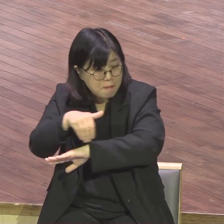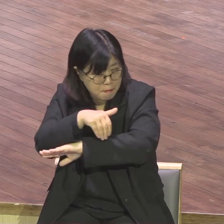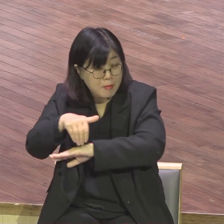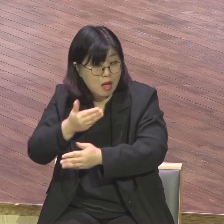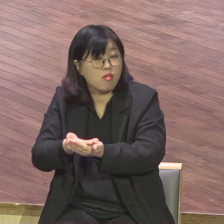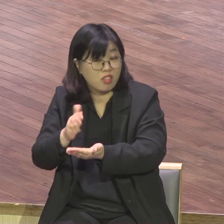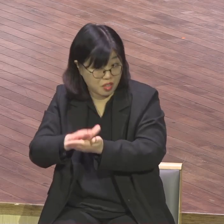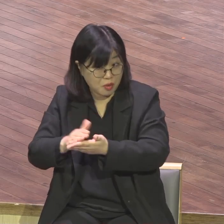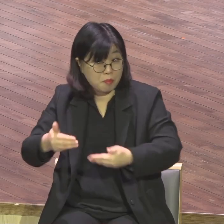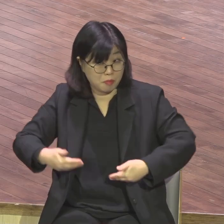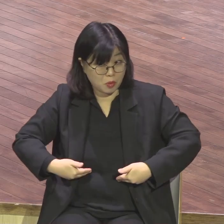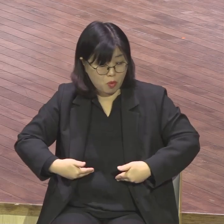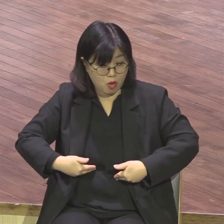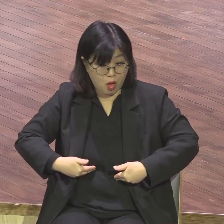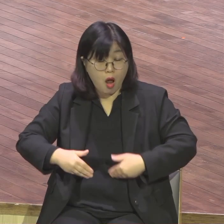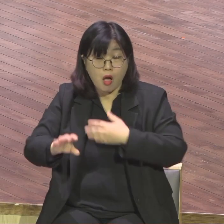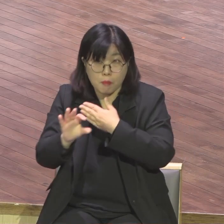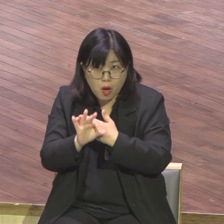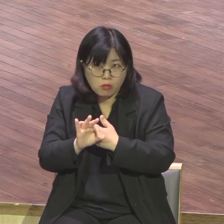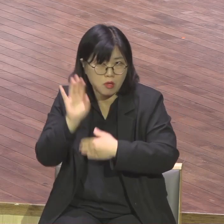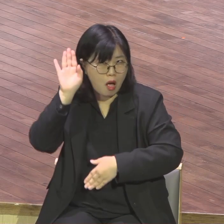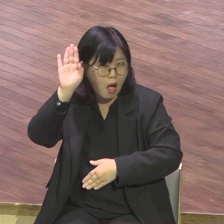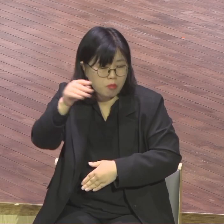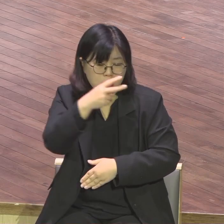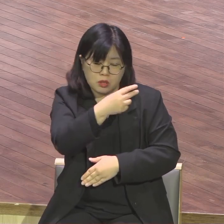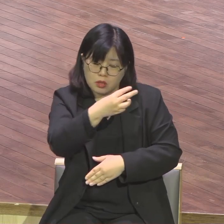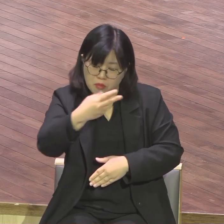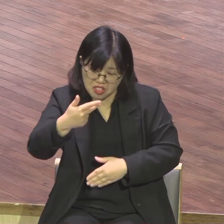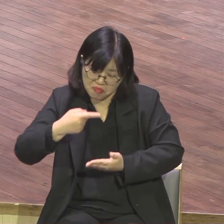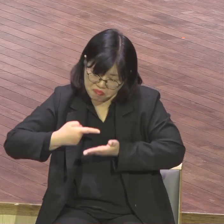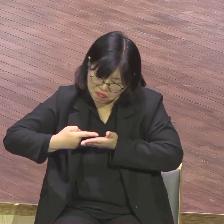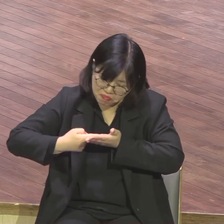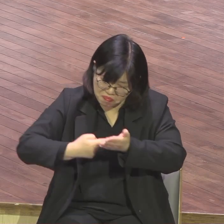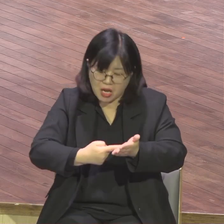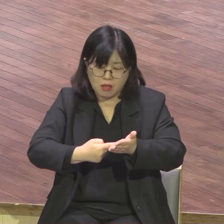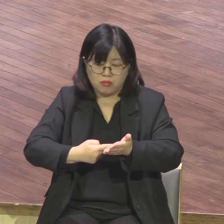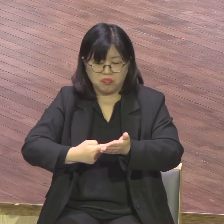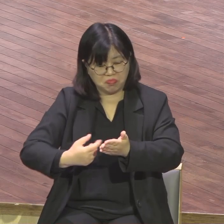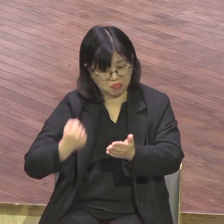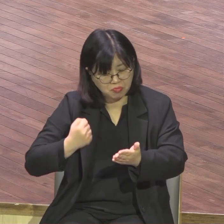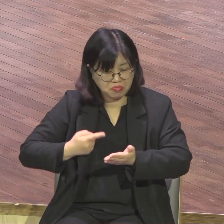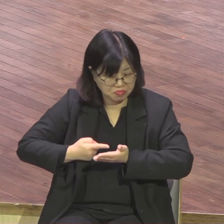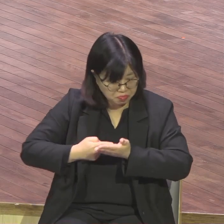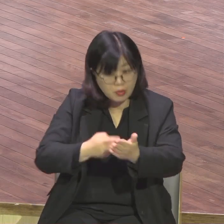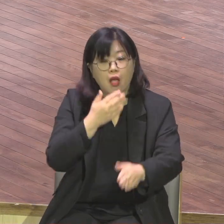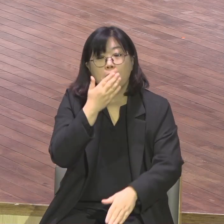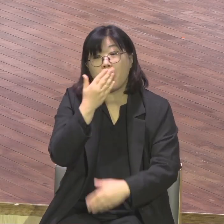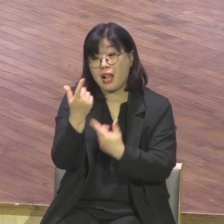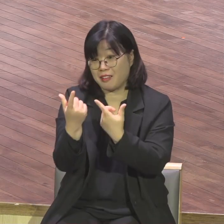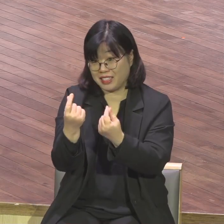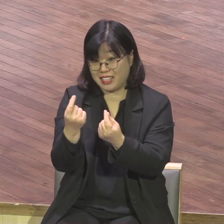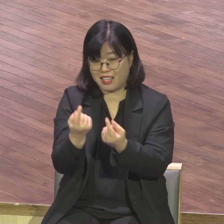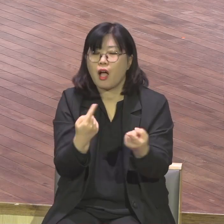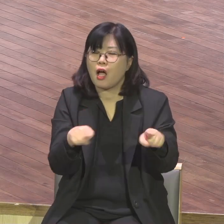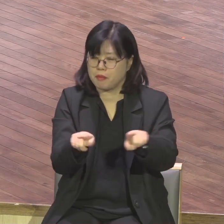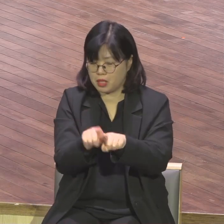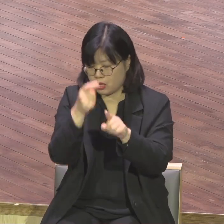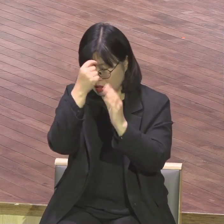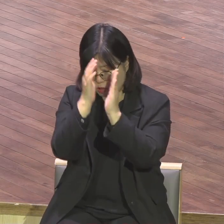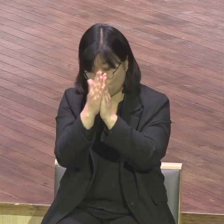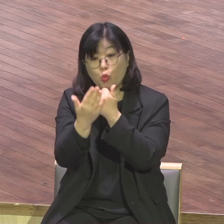거침없이 펼쳐나갈 수 있도록 집중적으로 기도해 주시기를 바랍니다. 우리가